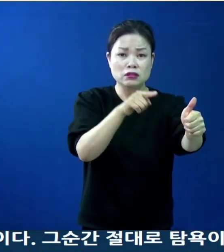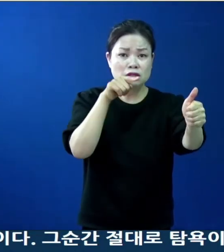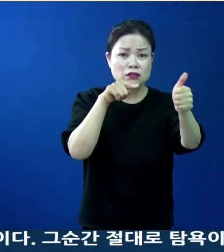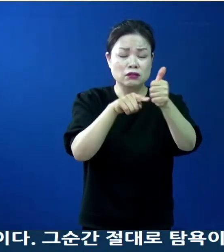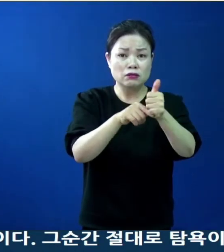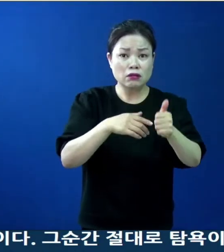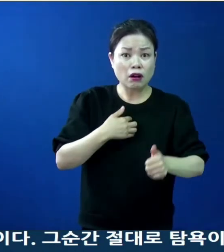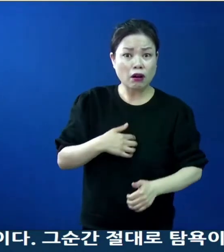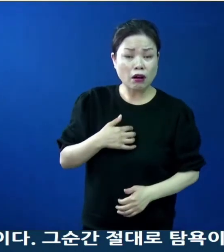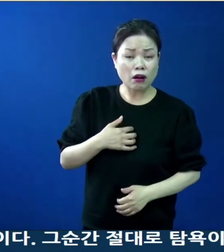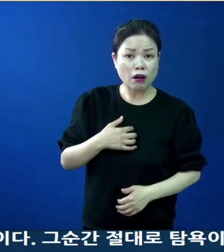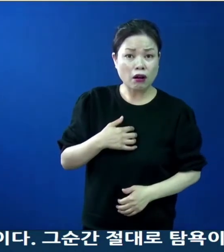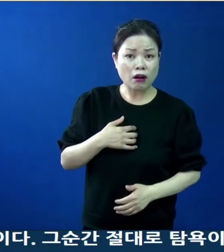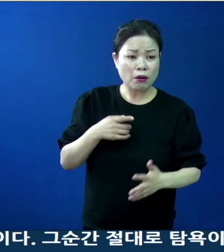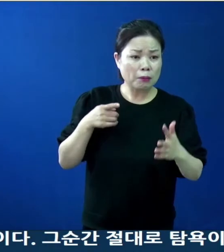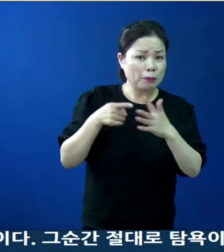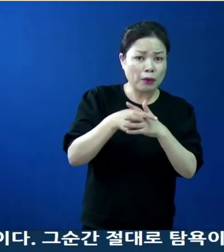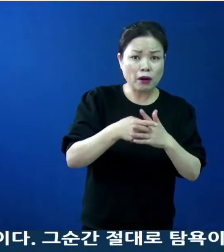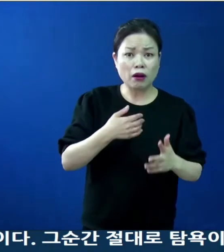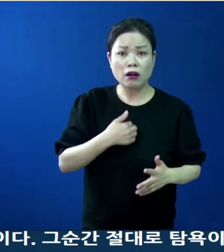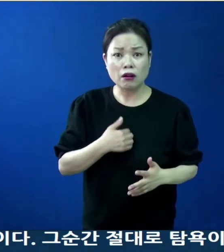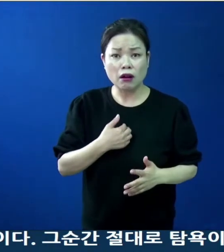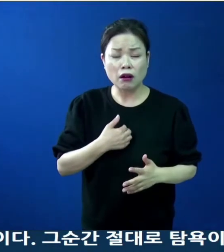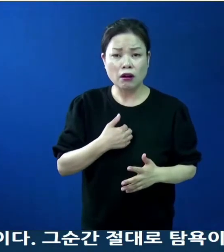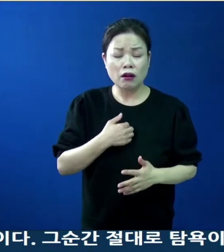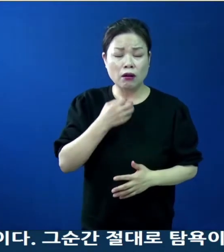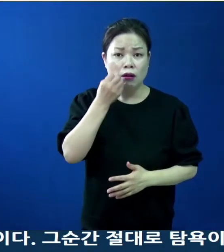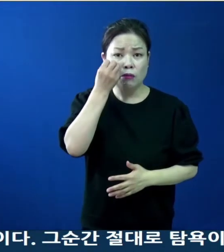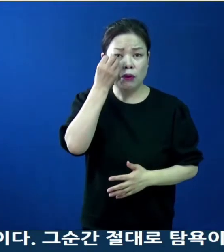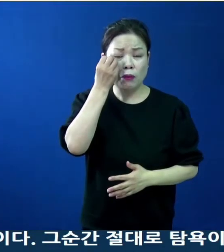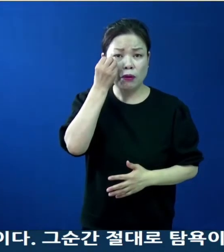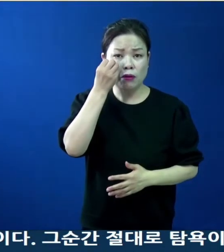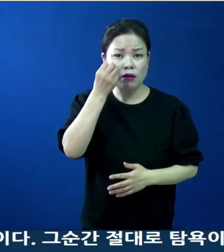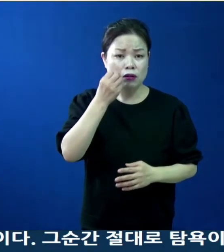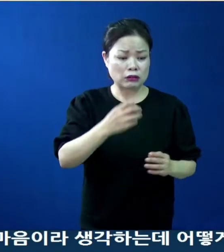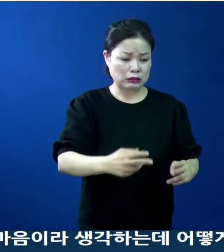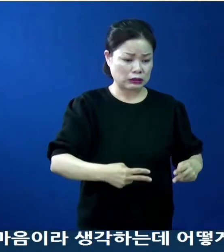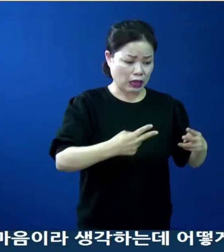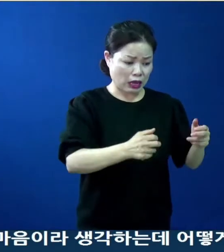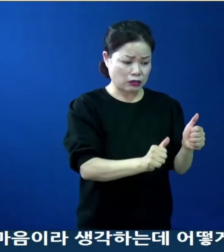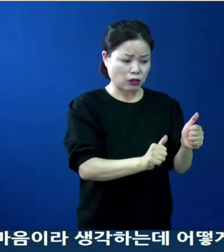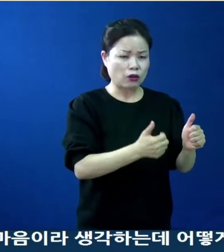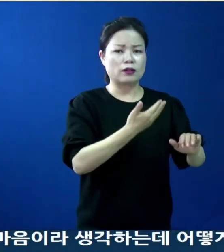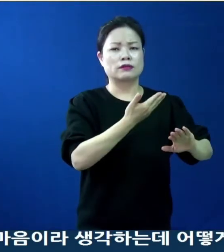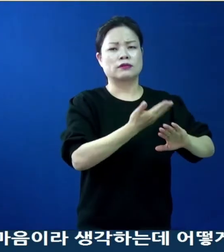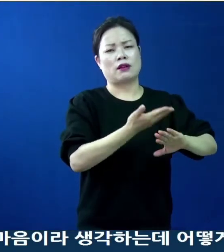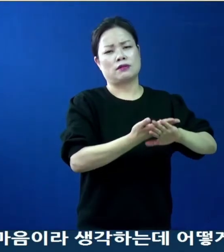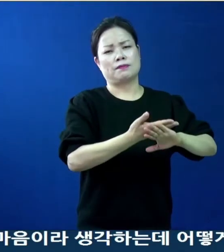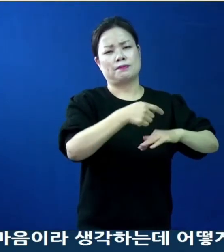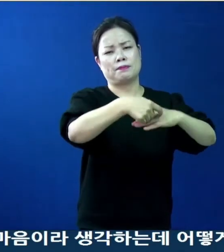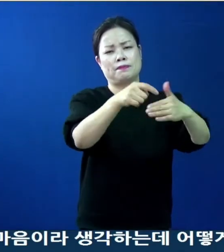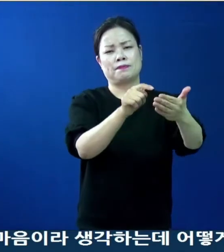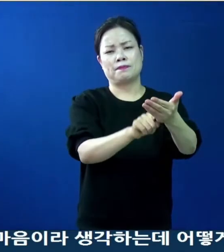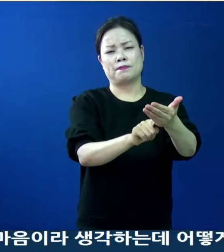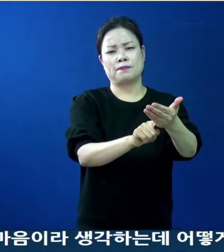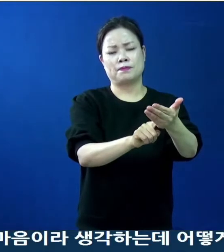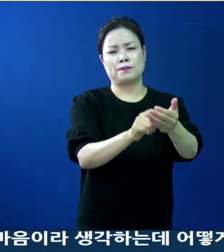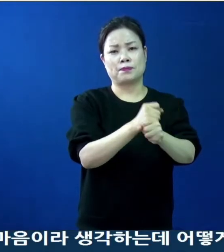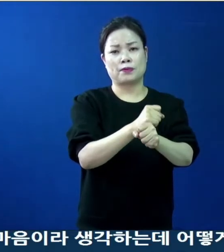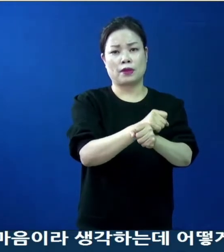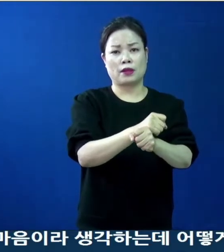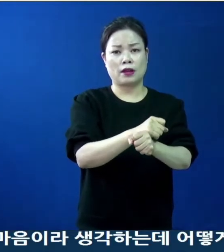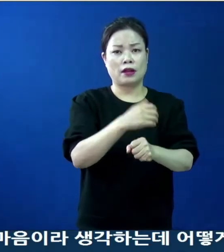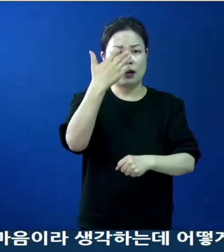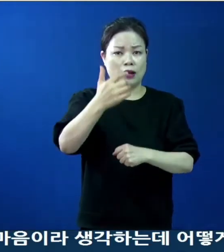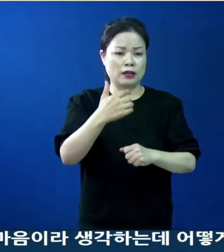다 알고 있었는데도 불구하고 아이러니하게도 엘리사와는 전혀 다른 마음을 품습니다. 여러분, 엘리사는 하나님의